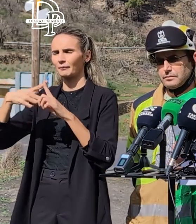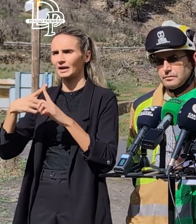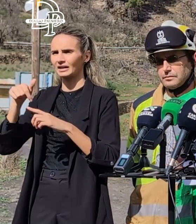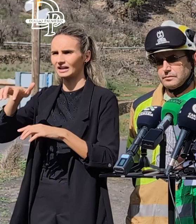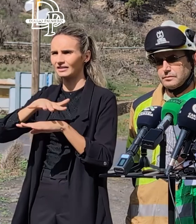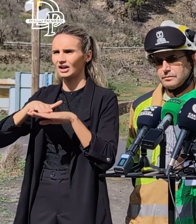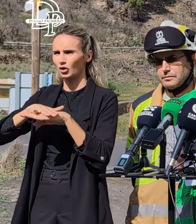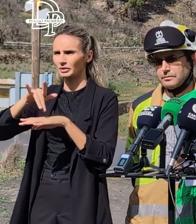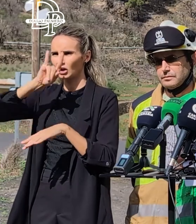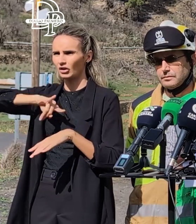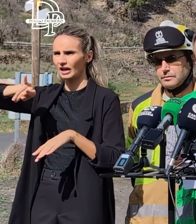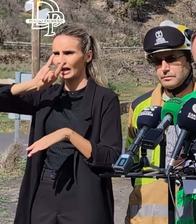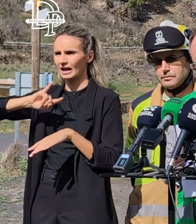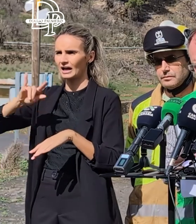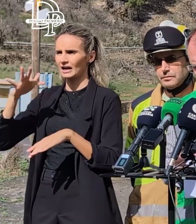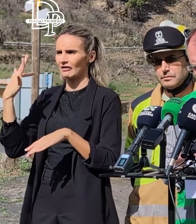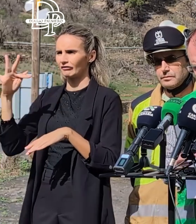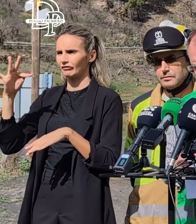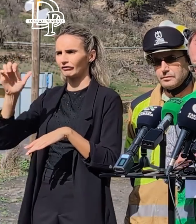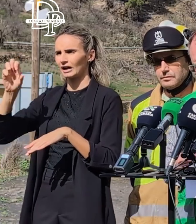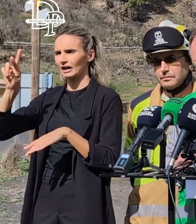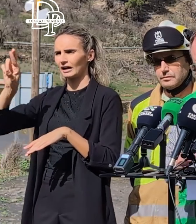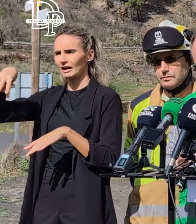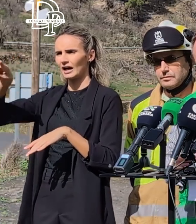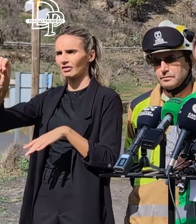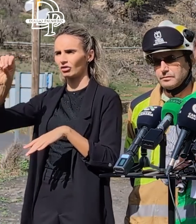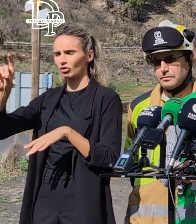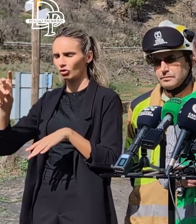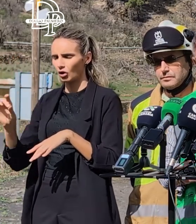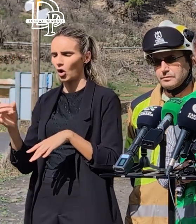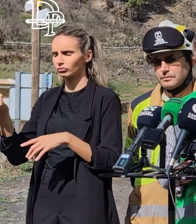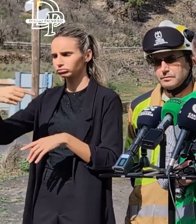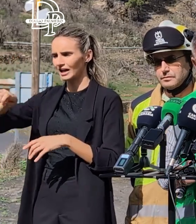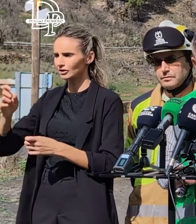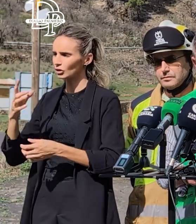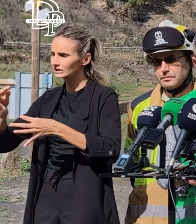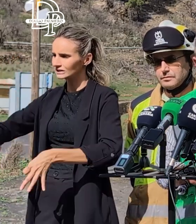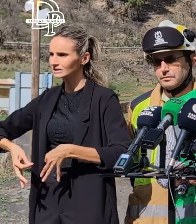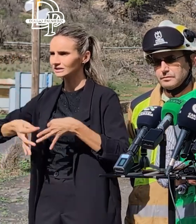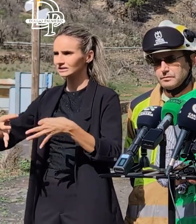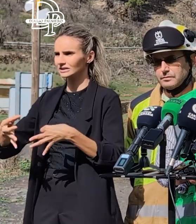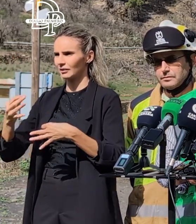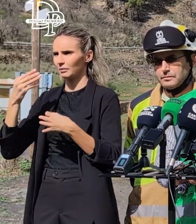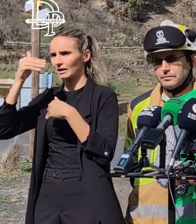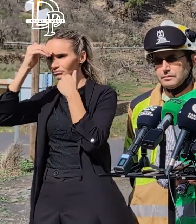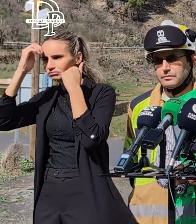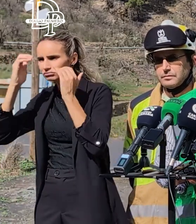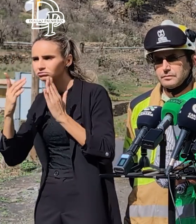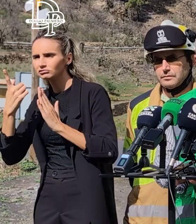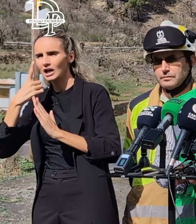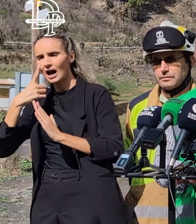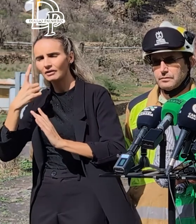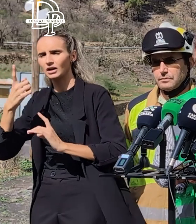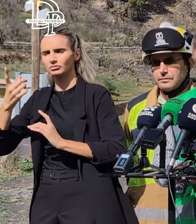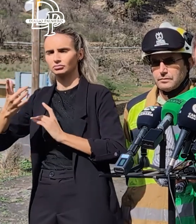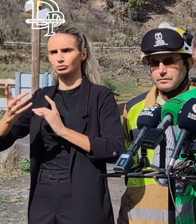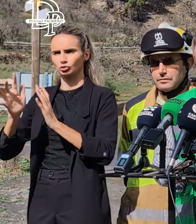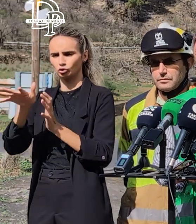el estar siempre a disposición en todo momento y pendientes de cómo iba evolucionando toda la